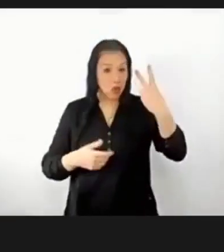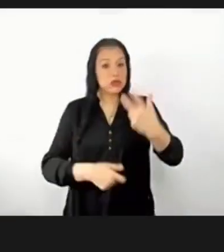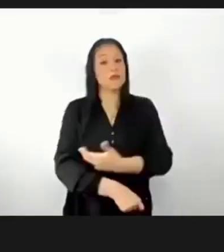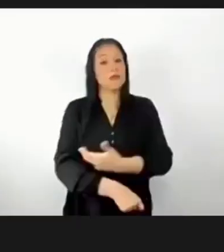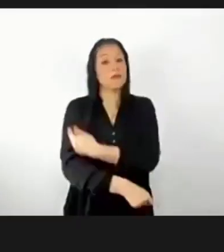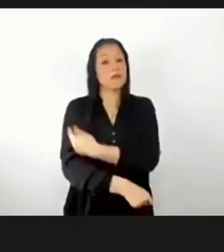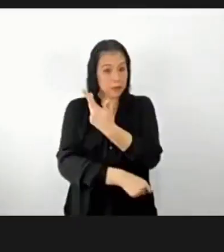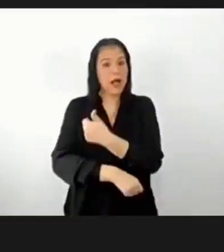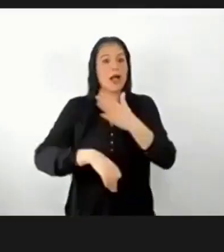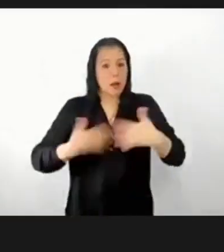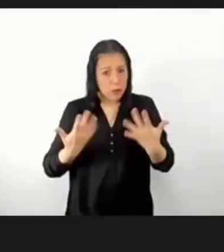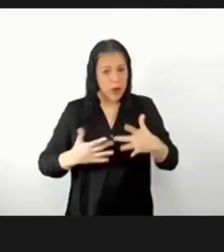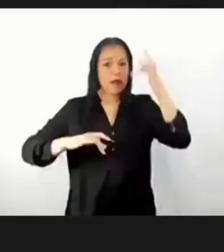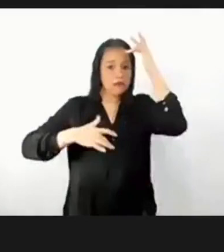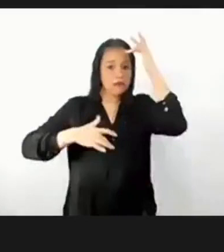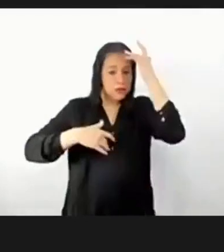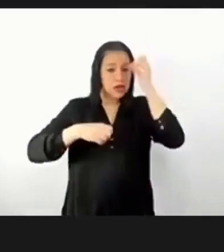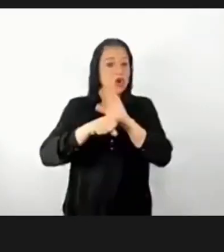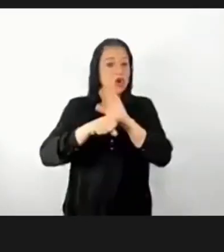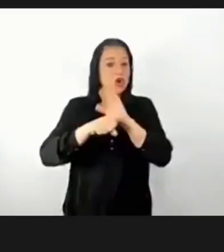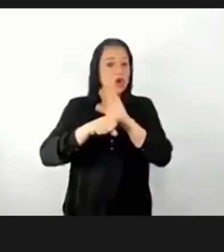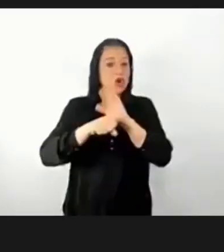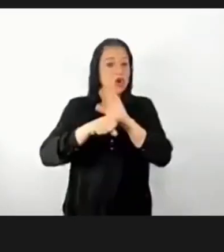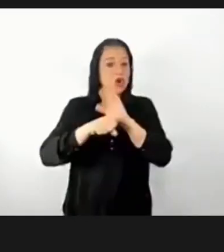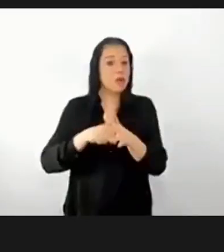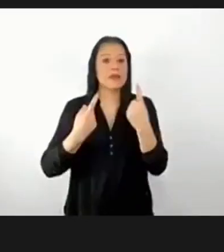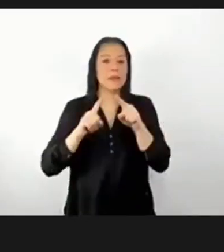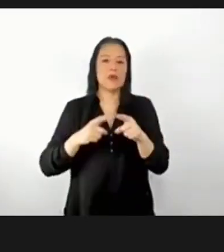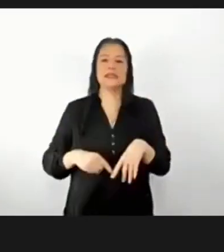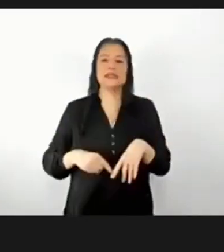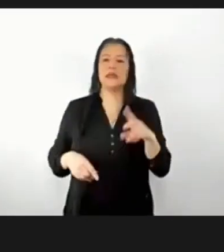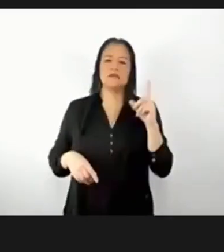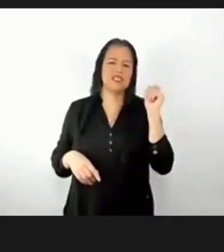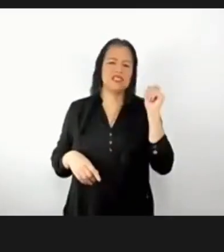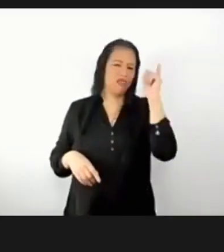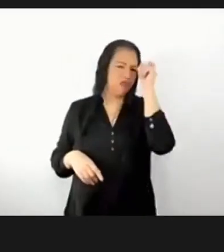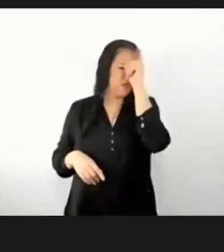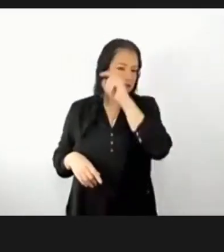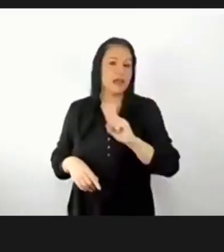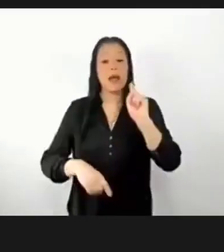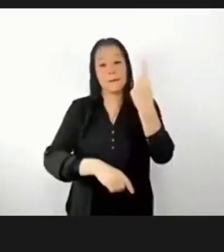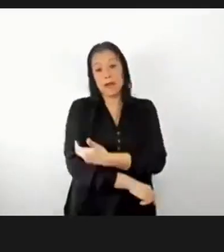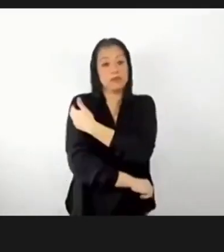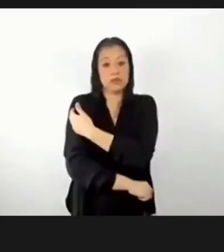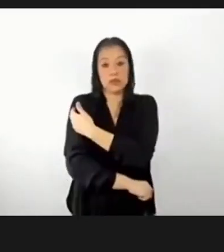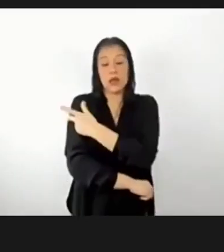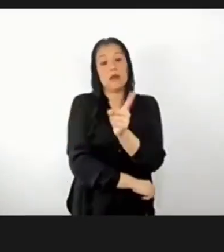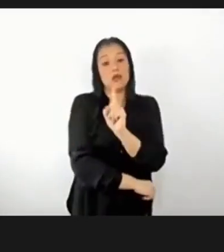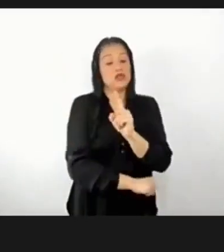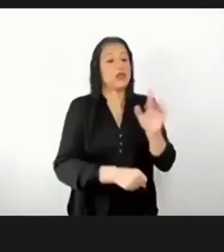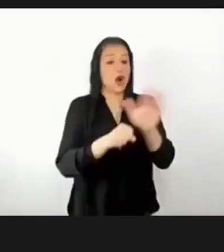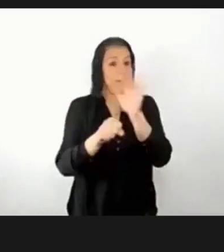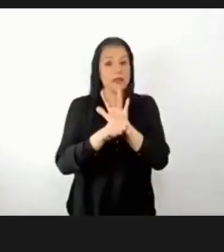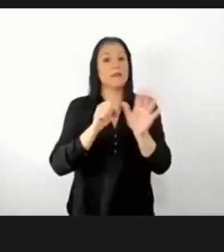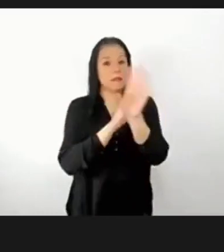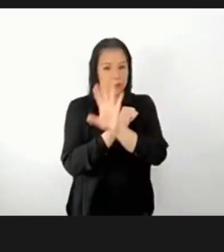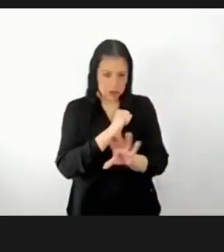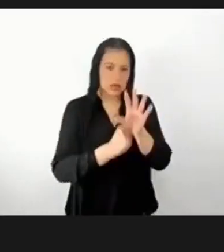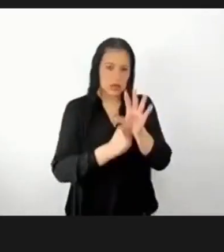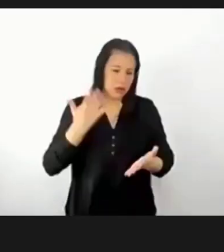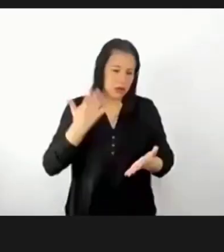igual que con la Pfizer, puede, pero es rarísimo. Después de la primera, cuando uno no está completamente protegido, puede haber